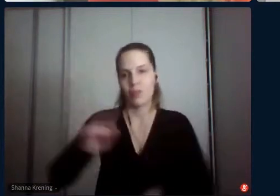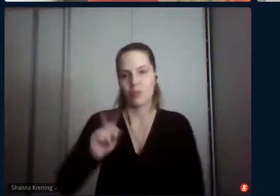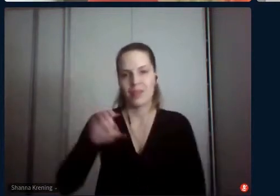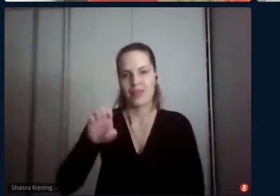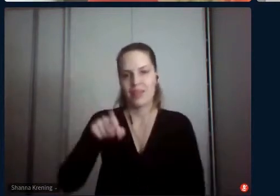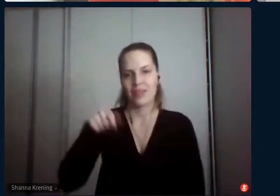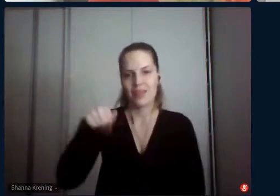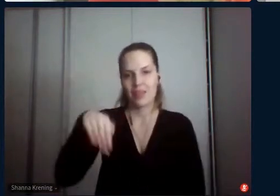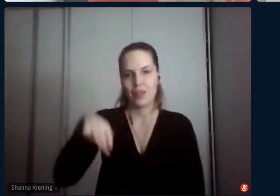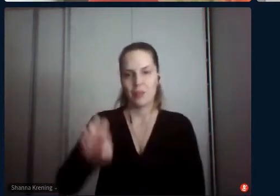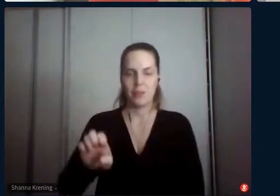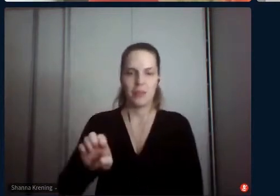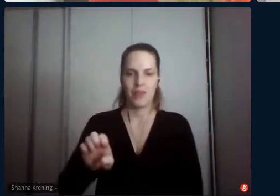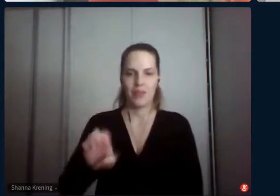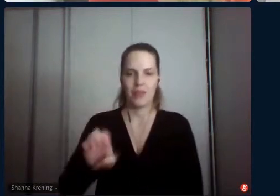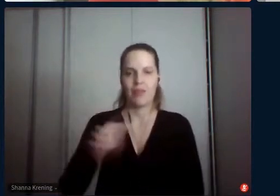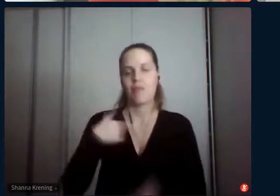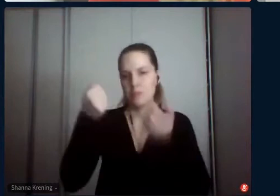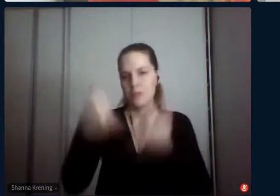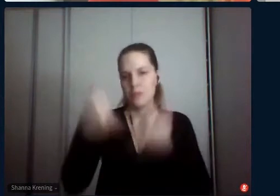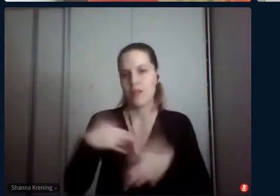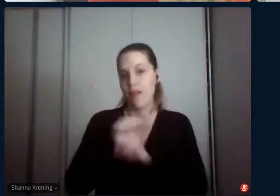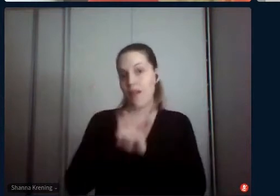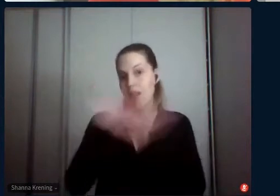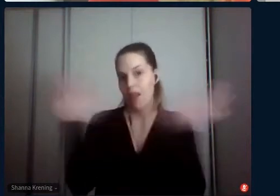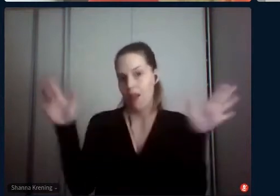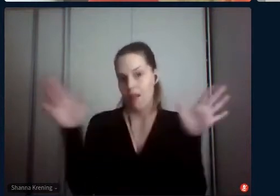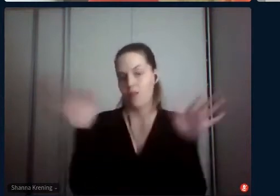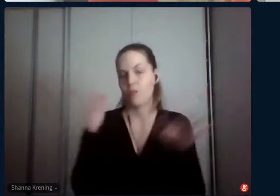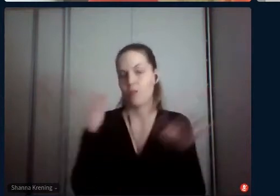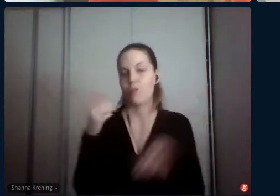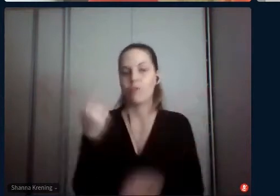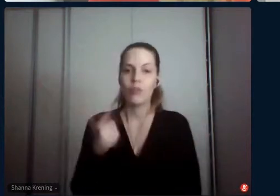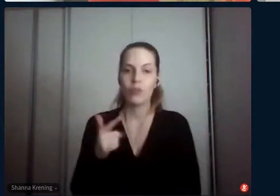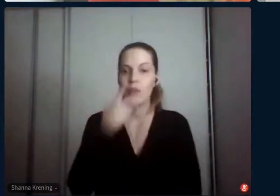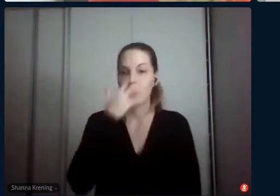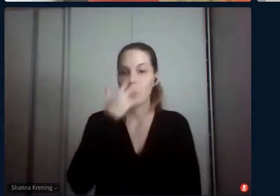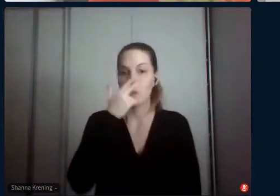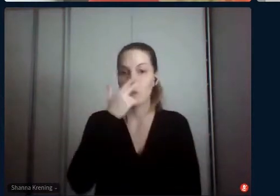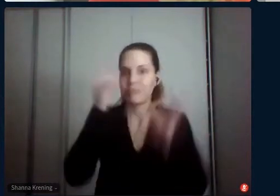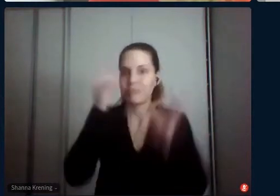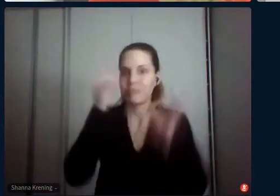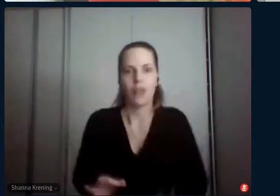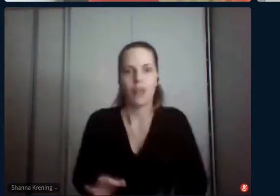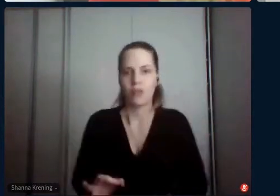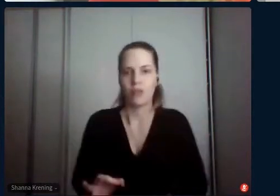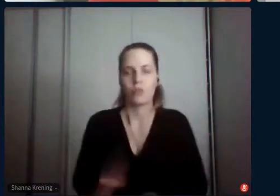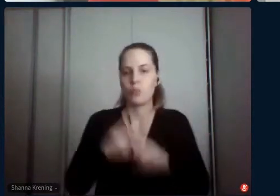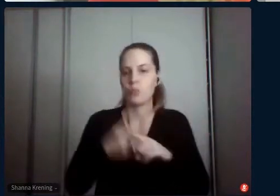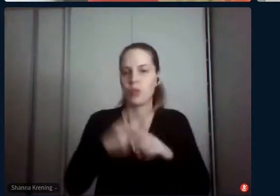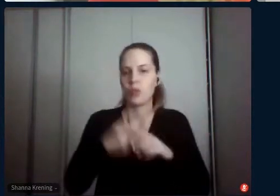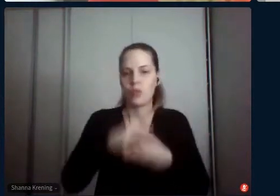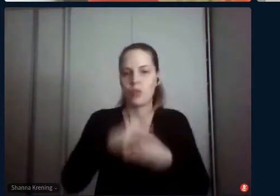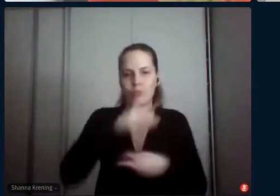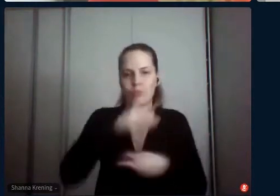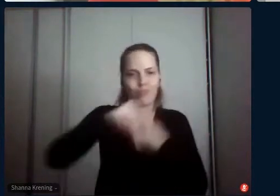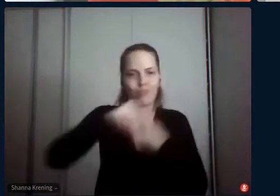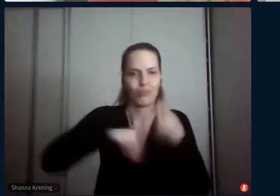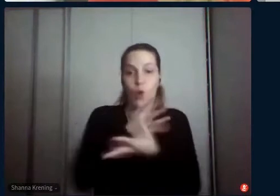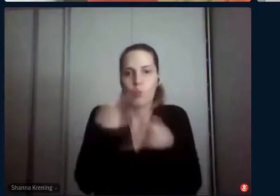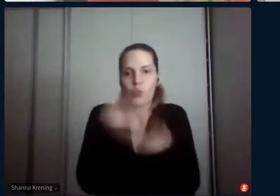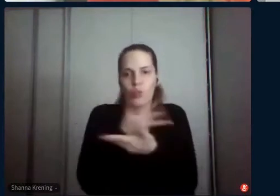claro que não tem nada deliberado, porque envolve uma série de questões. Eu acho que a gente está deixando bem claro todo o esforço que a gente